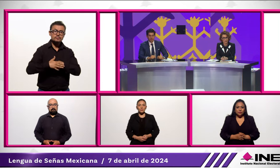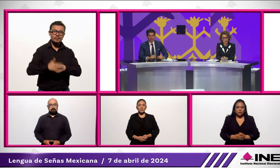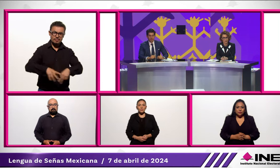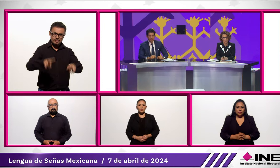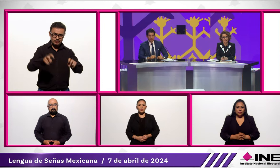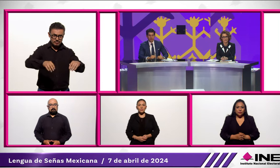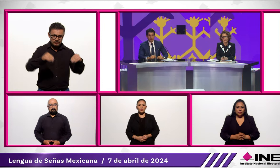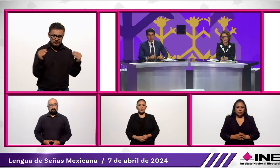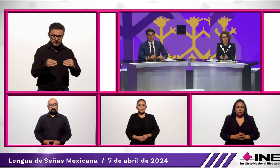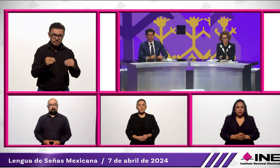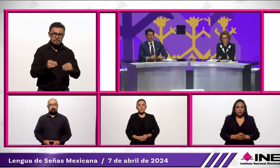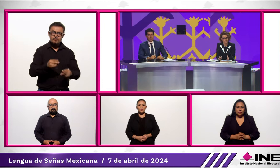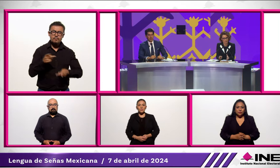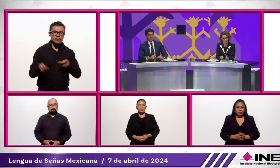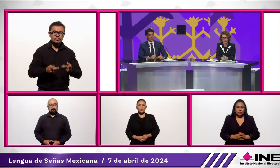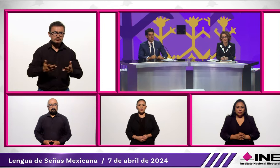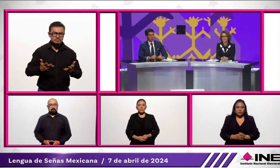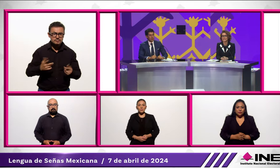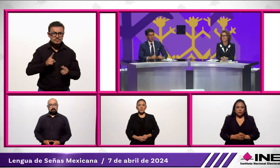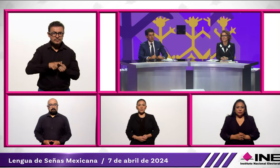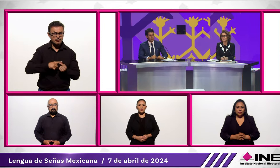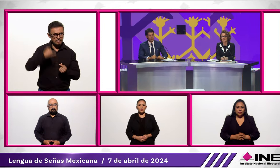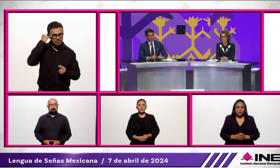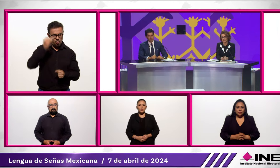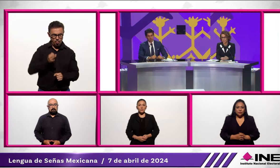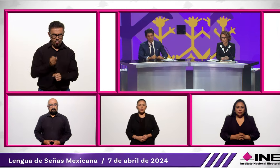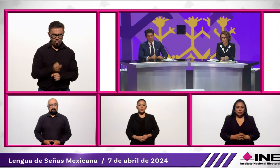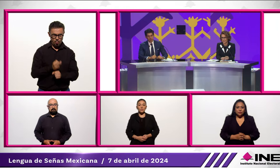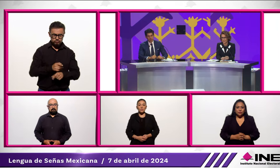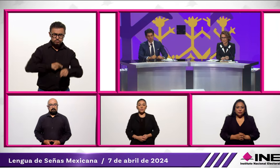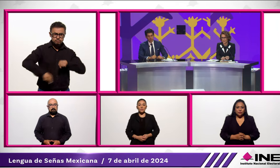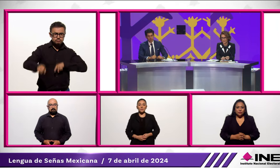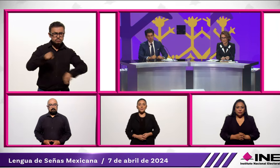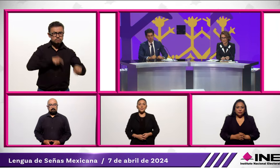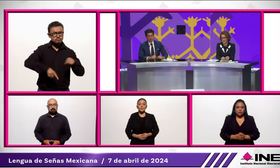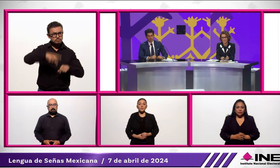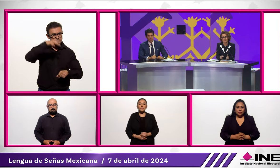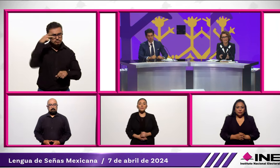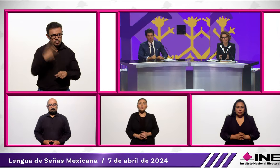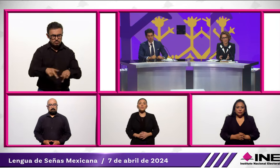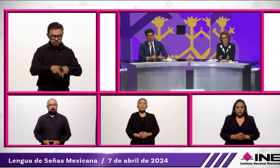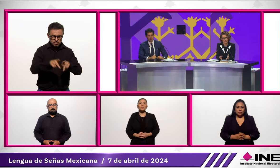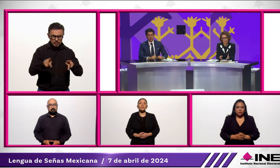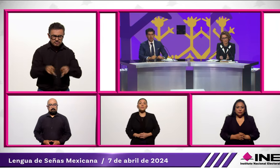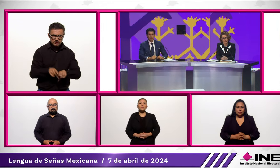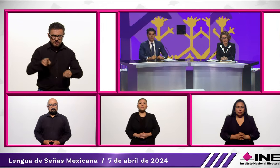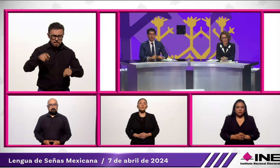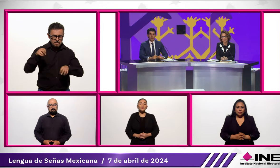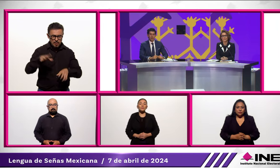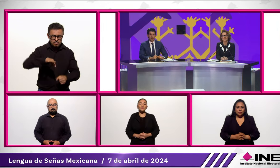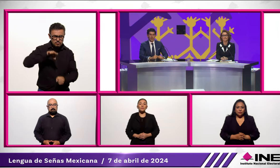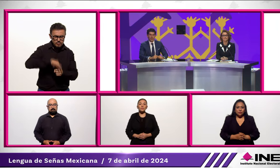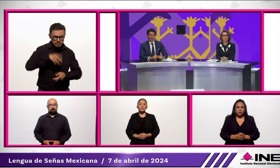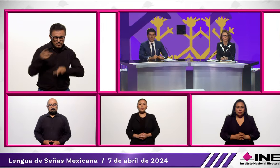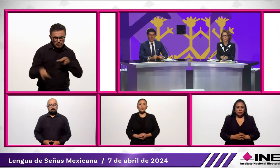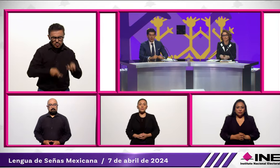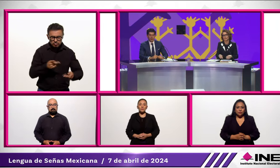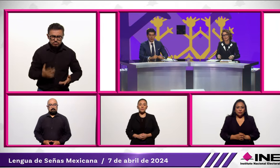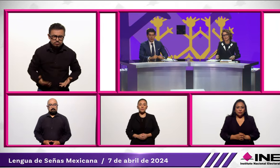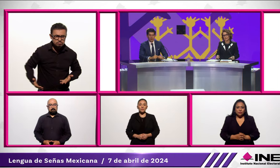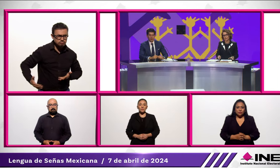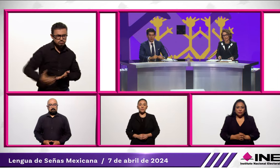están siendo recabadas en estos momentos en las principales plazas públicas del país. Participemos.